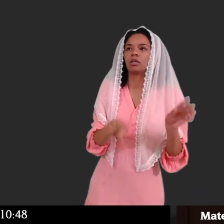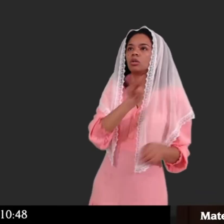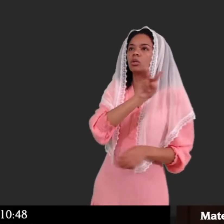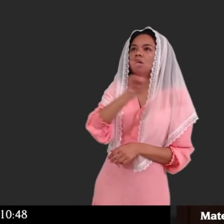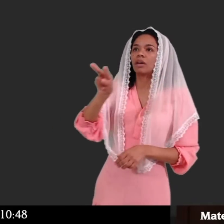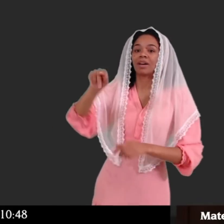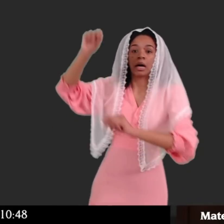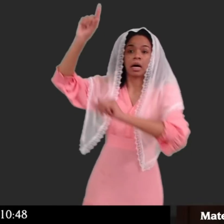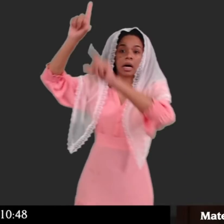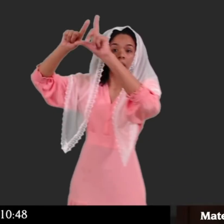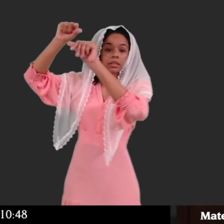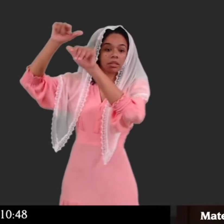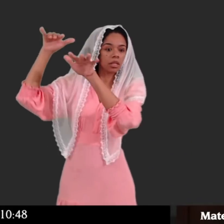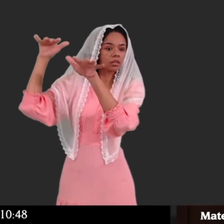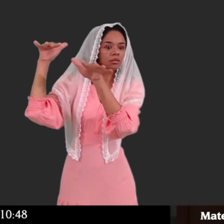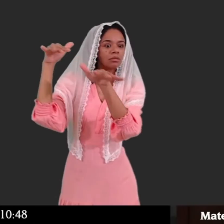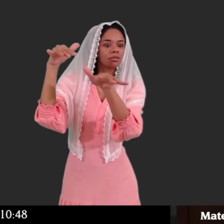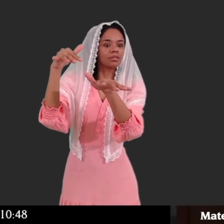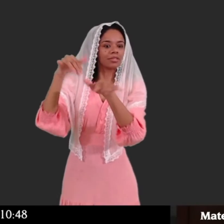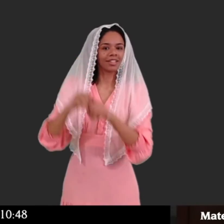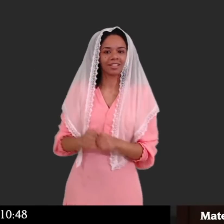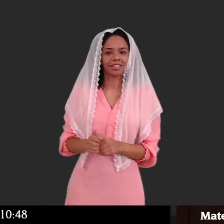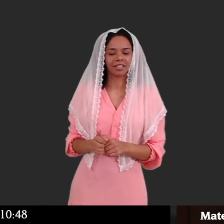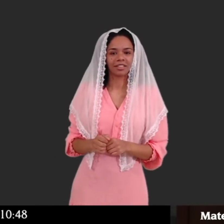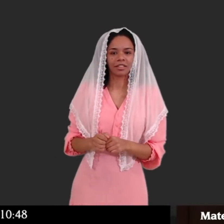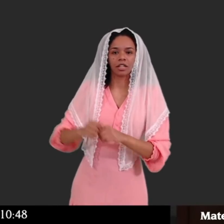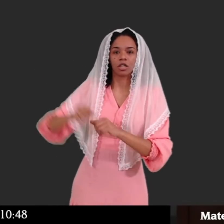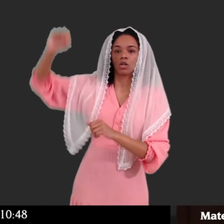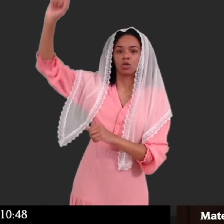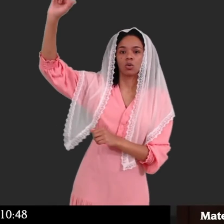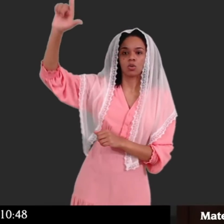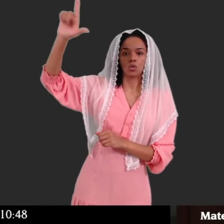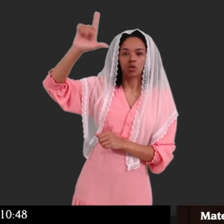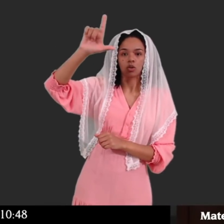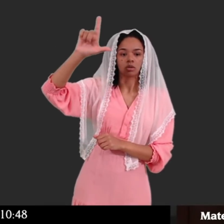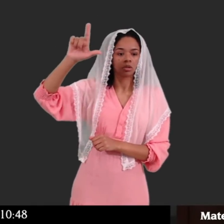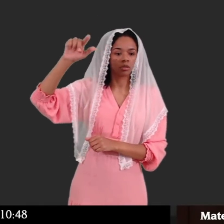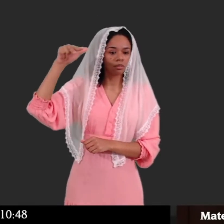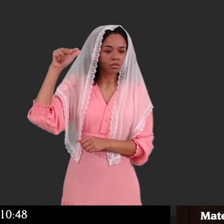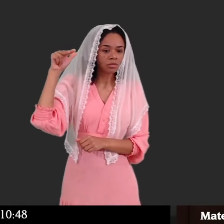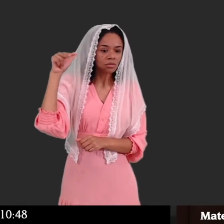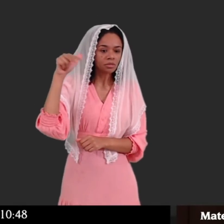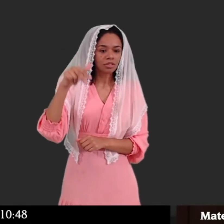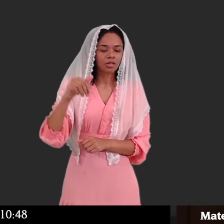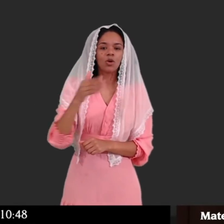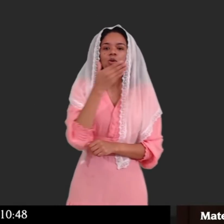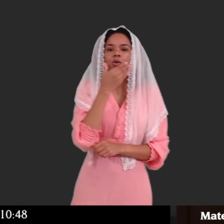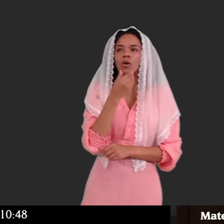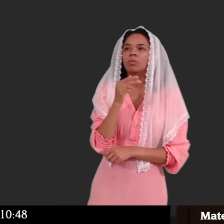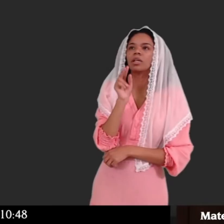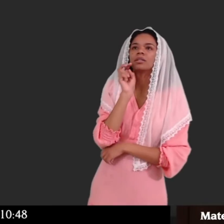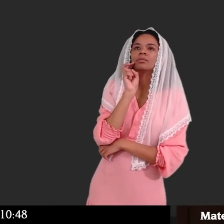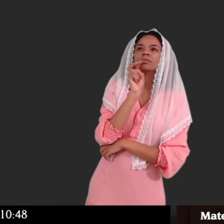sol, não adorava o sol como se fosse uma espécie de Deus. Mas ele olhando aos corpos celestes,